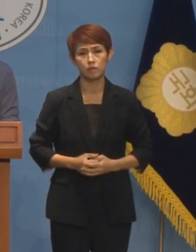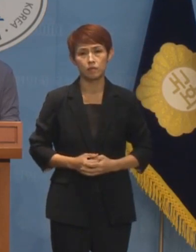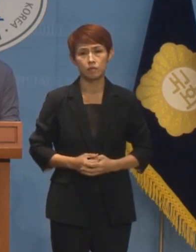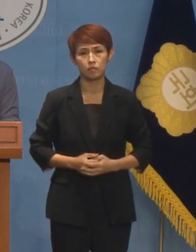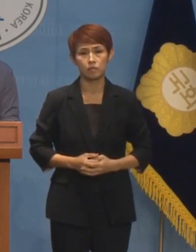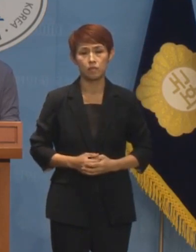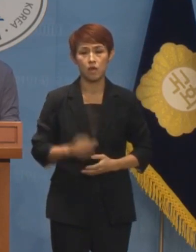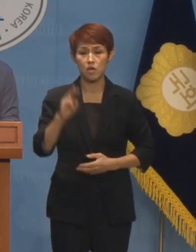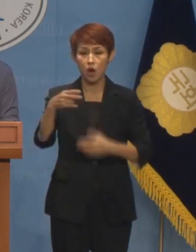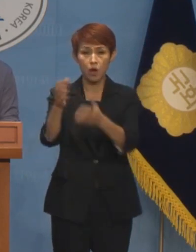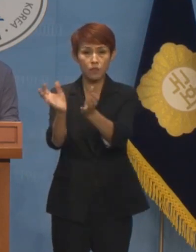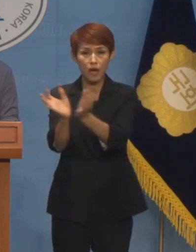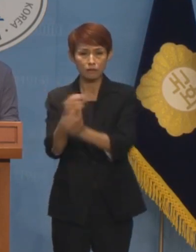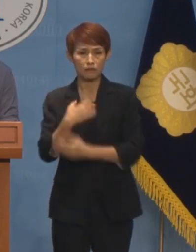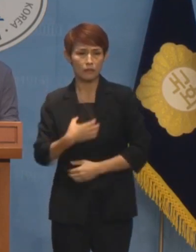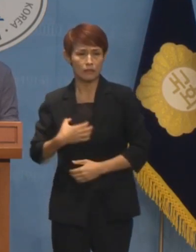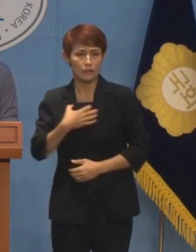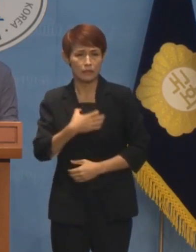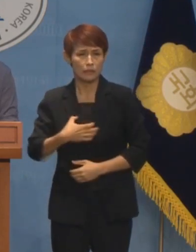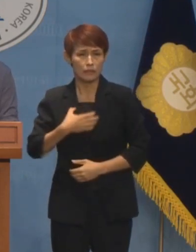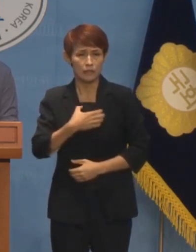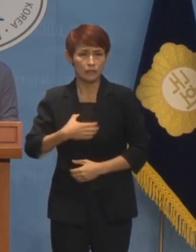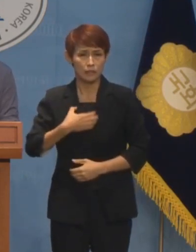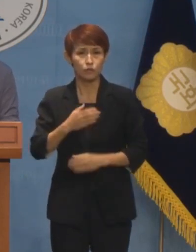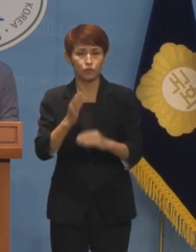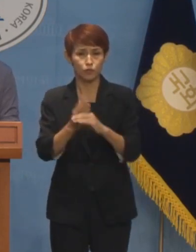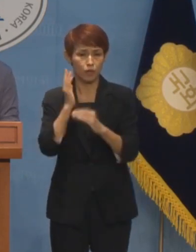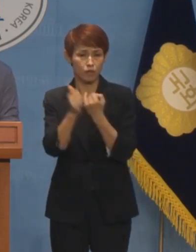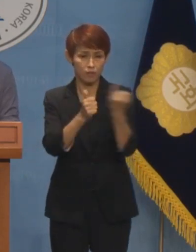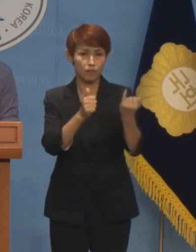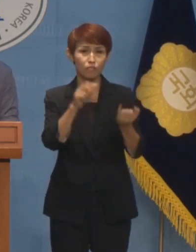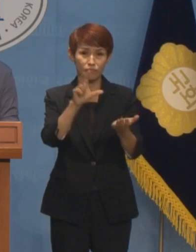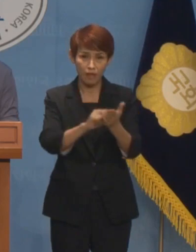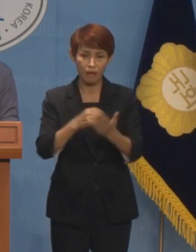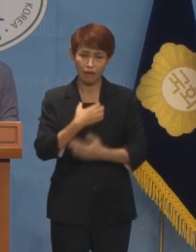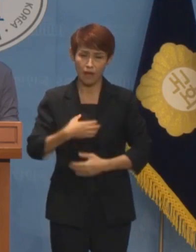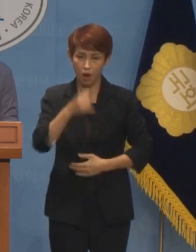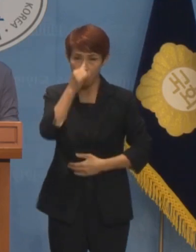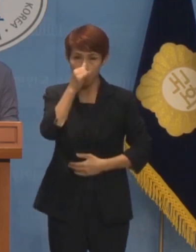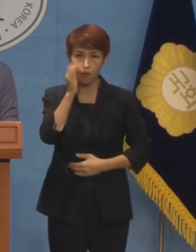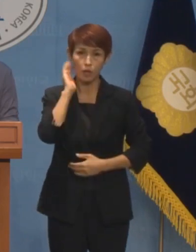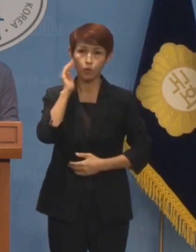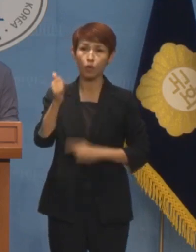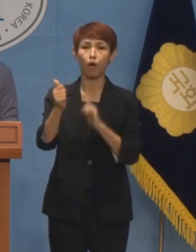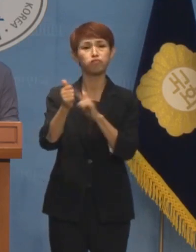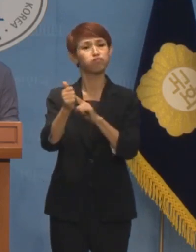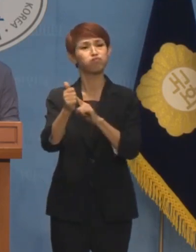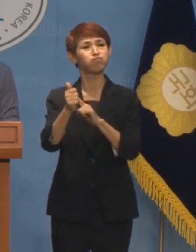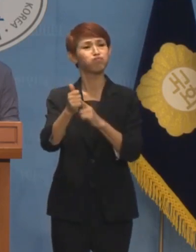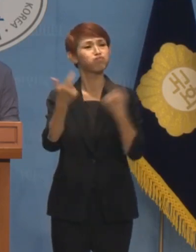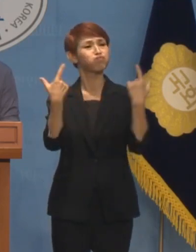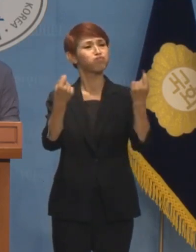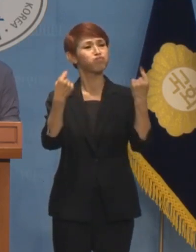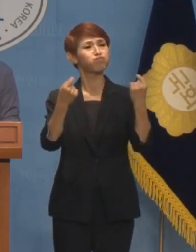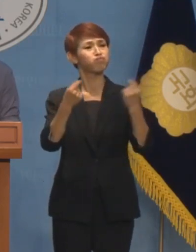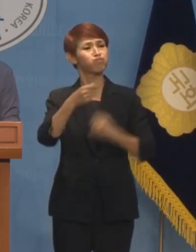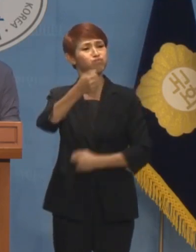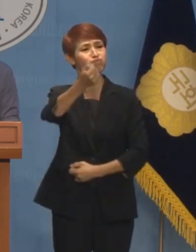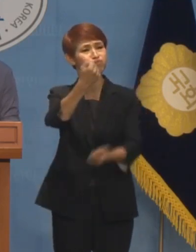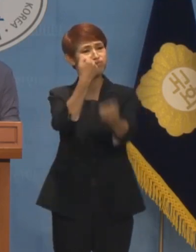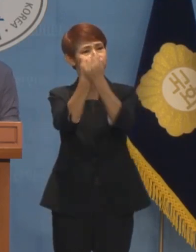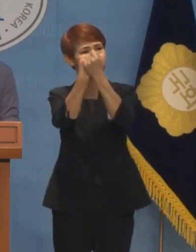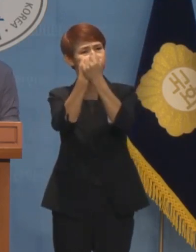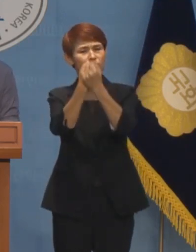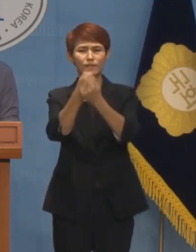집권 여당도 전전긍긍하는 이 사태에 오직 대통령만 홀로 나몰라라 참으로 한가하기